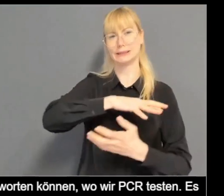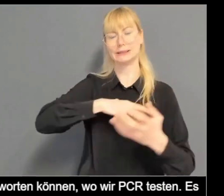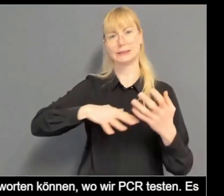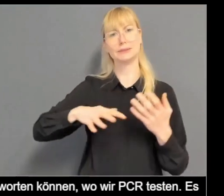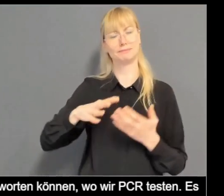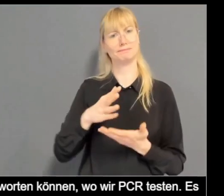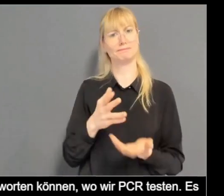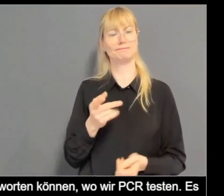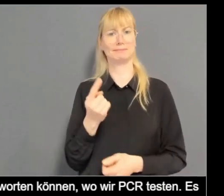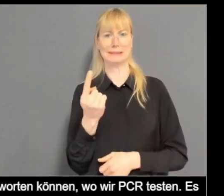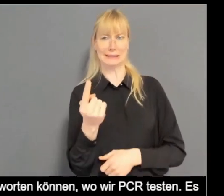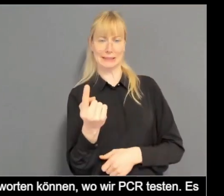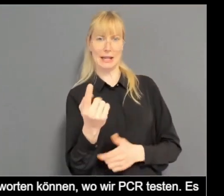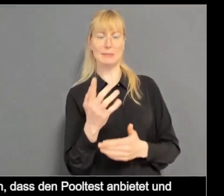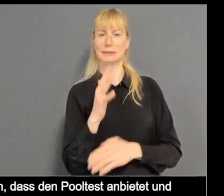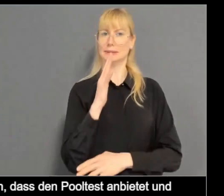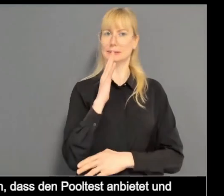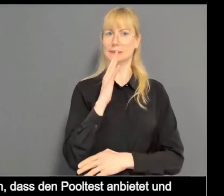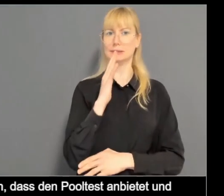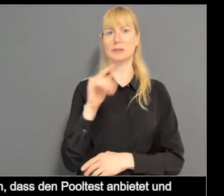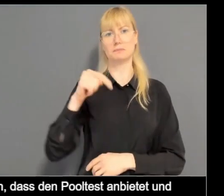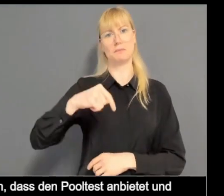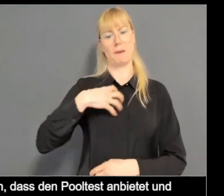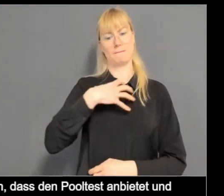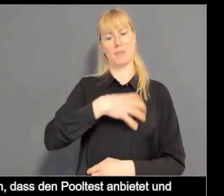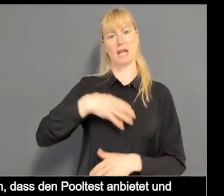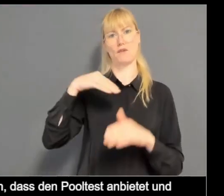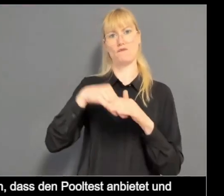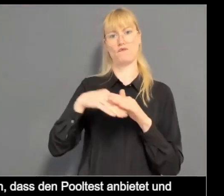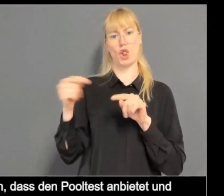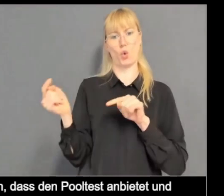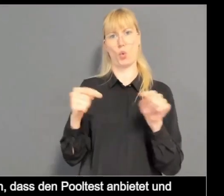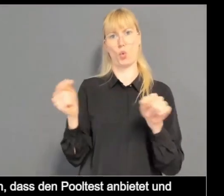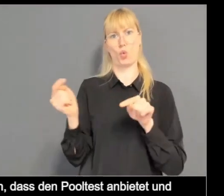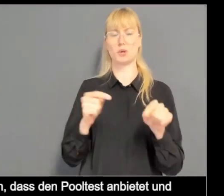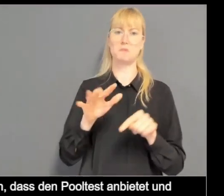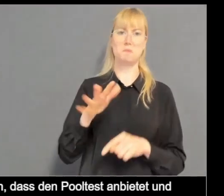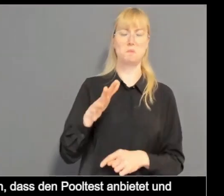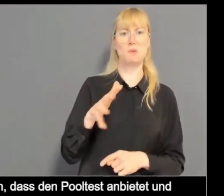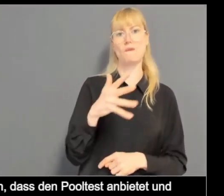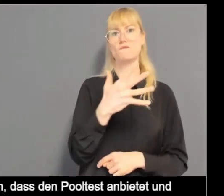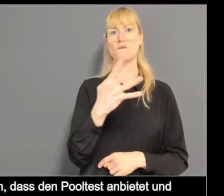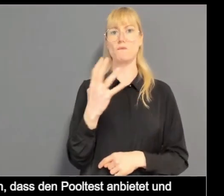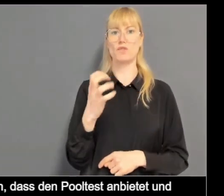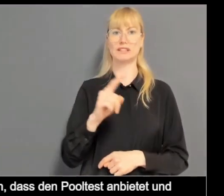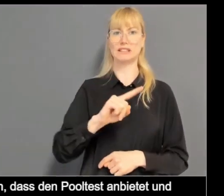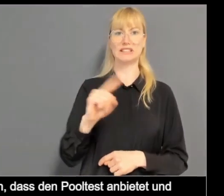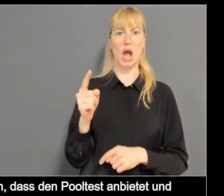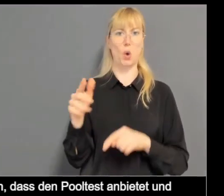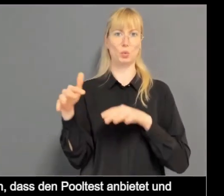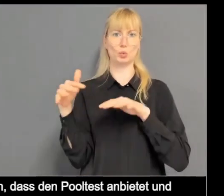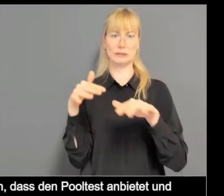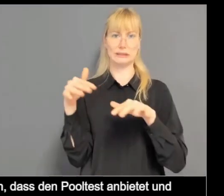45.000 sind ungefähr schon in Bayern angekommen und dass Sie intensiv mit den Kreisverwaltungsbehörden im Kontakt sind. Nach der